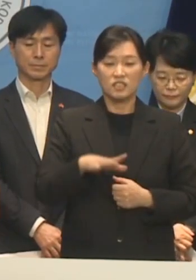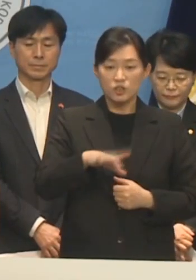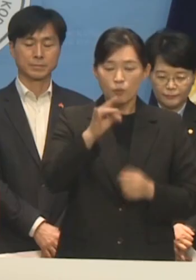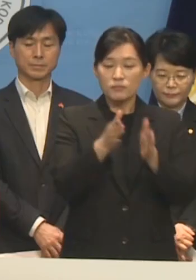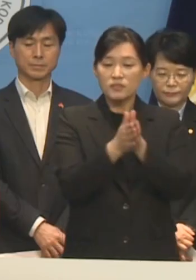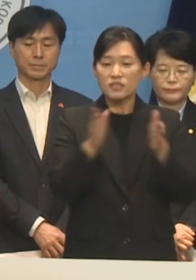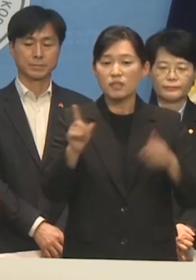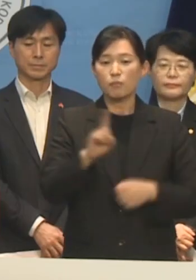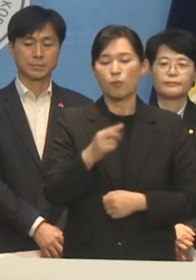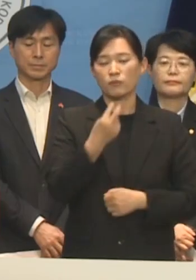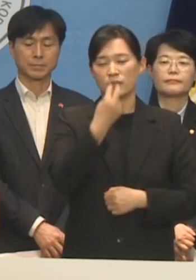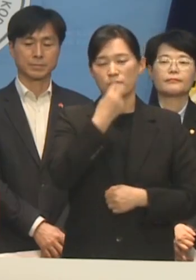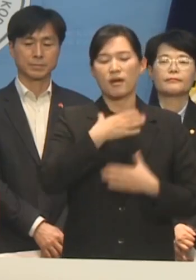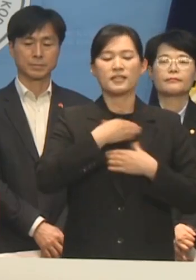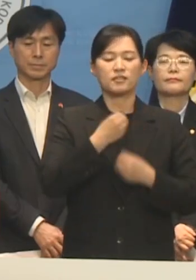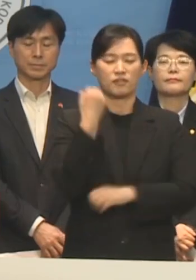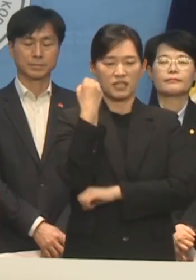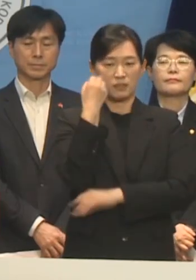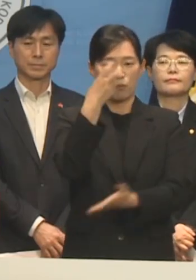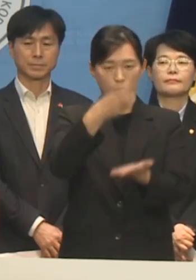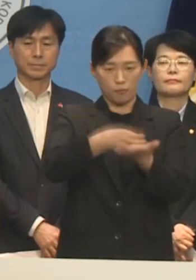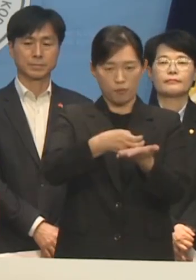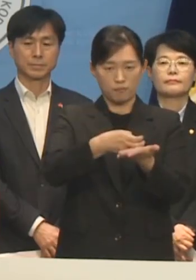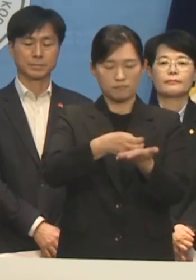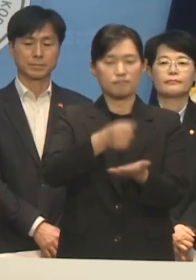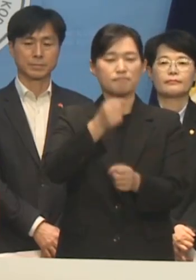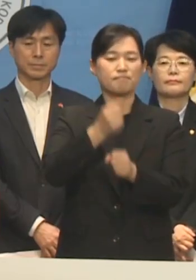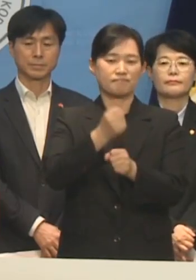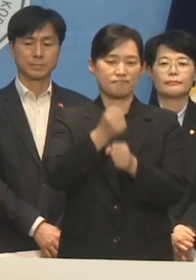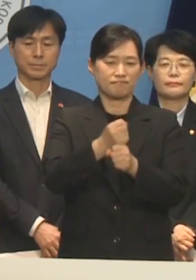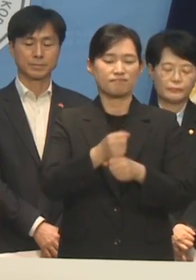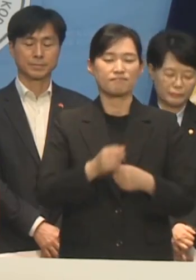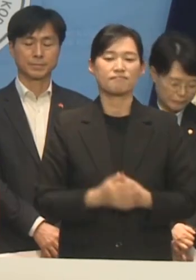첫걸음이 생명안전기본법 제정입니다.